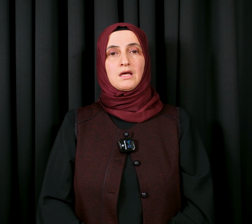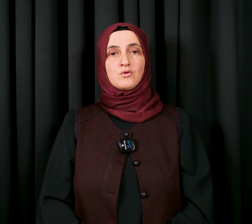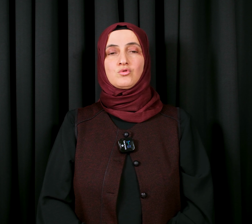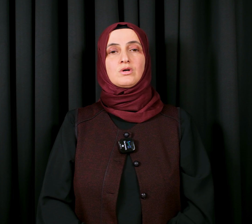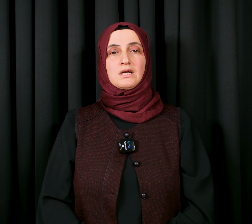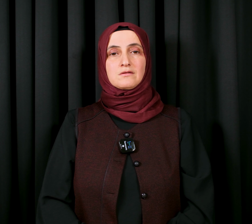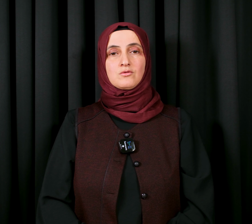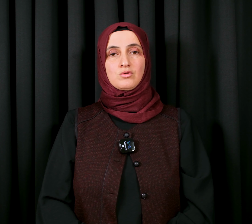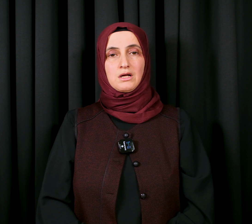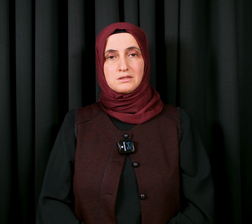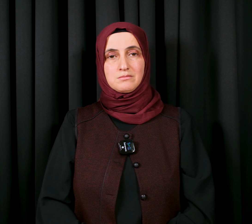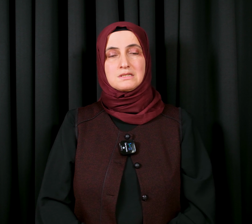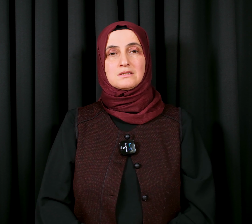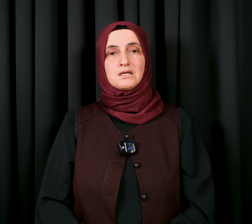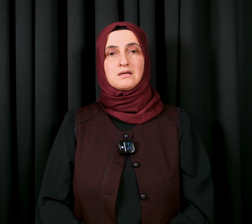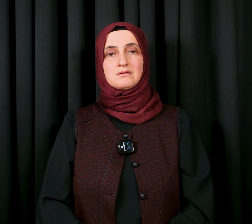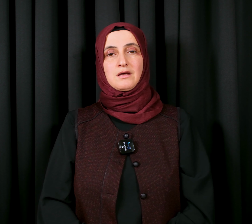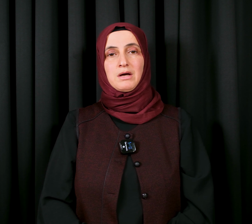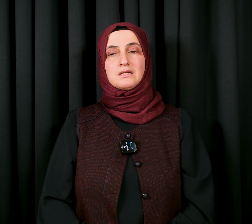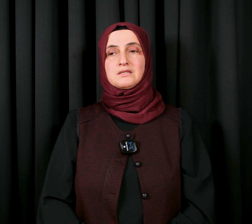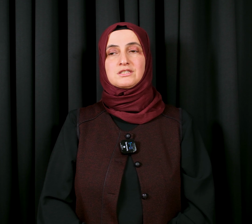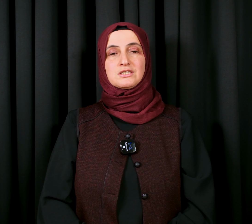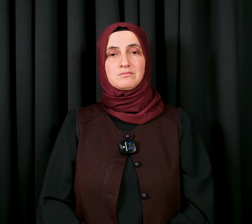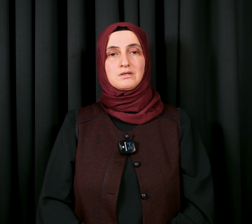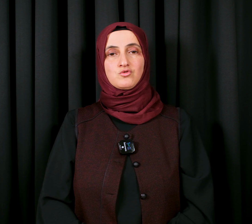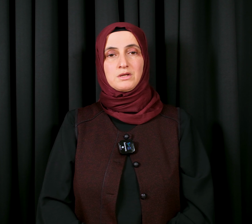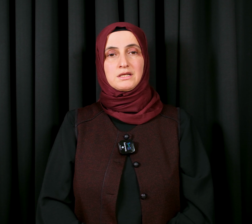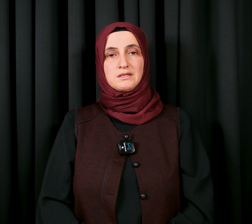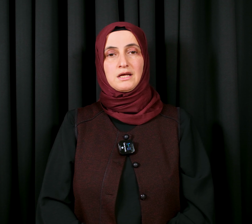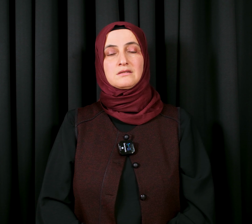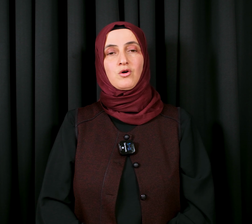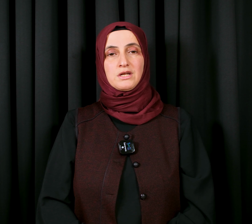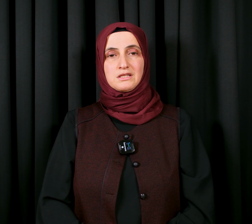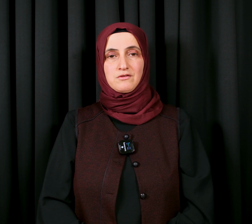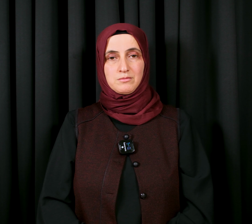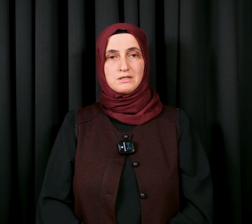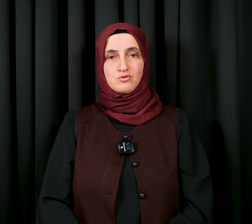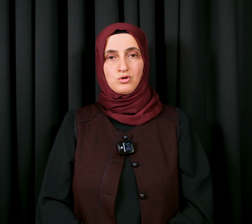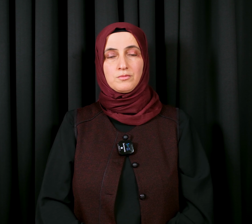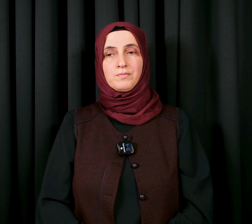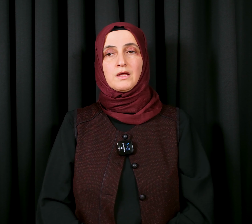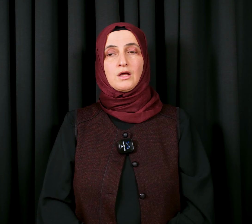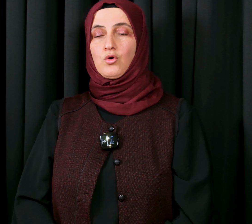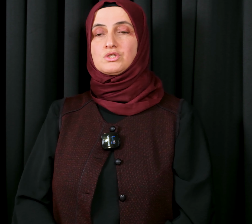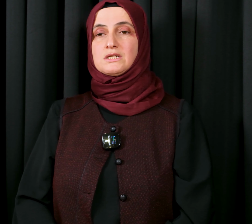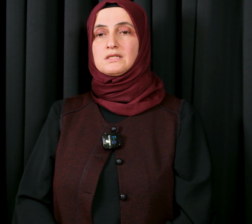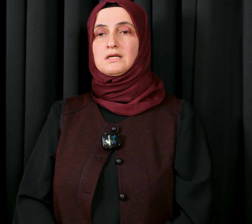Günlük hayatta kullandığımız temel iletişim cümlelerinden örnekler vermek istiyorum. Öncelikle